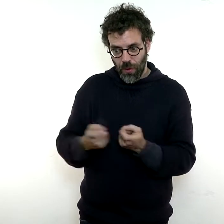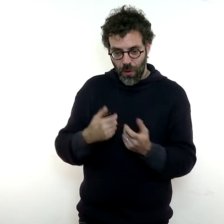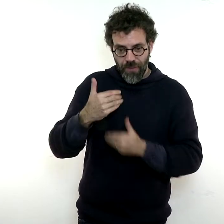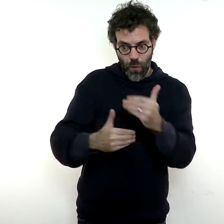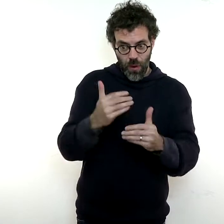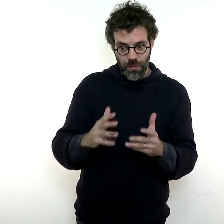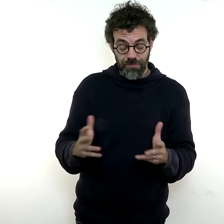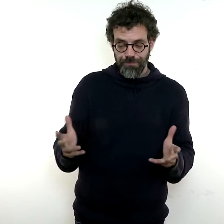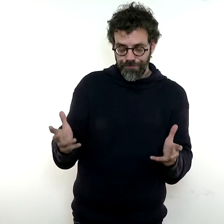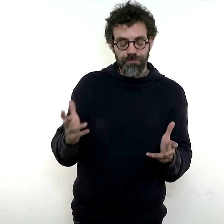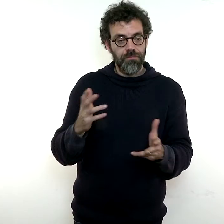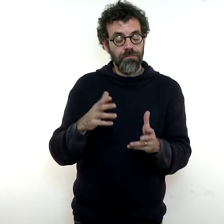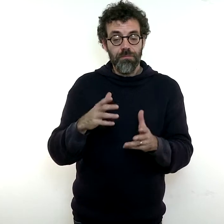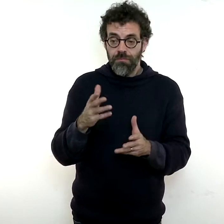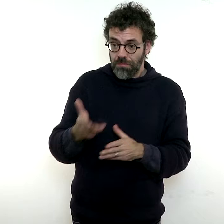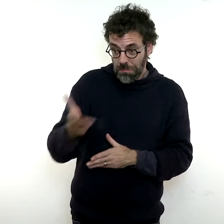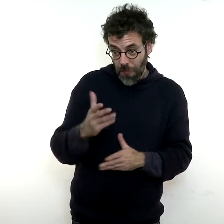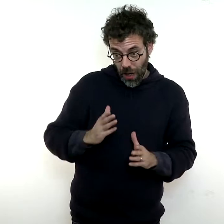Qui demande la parole?